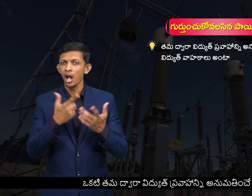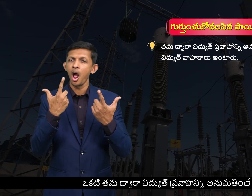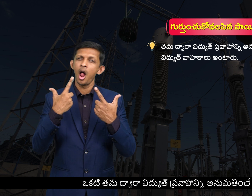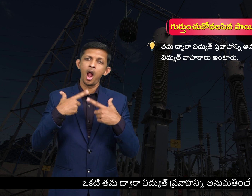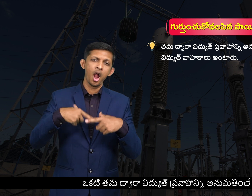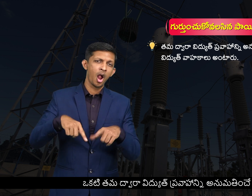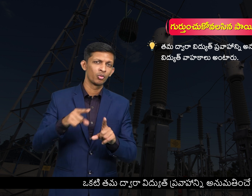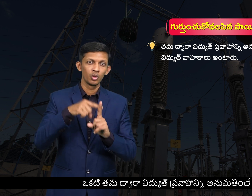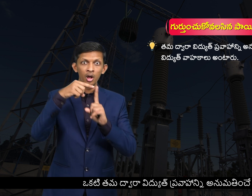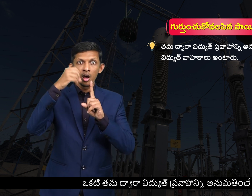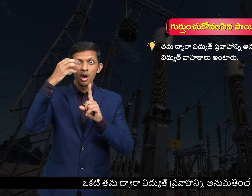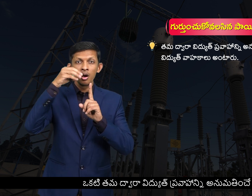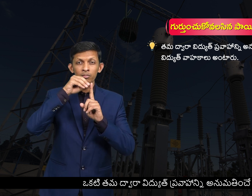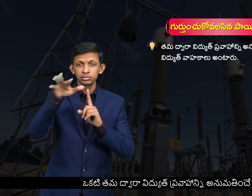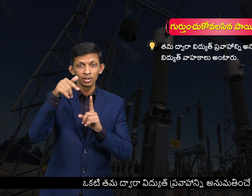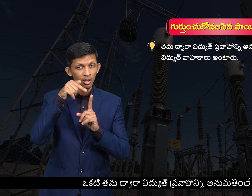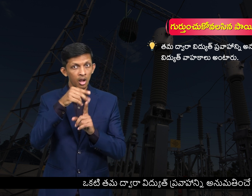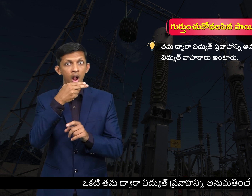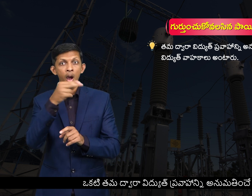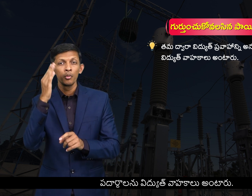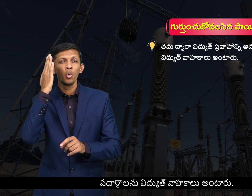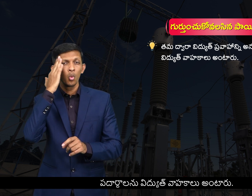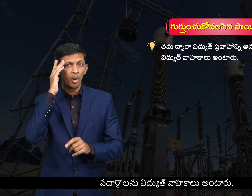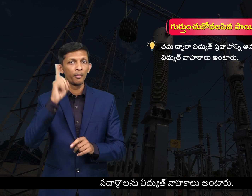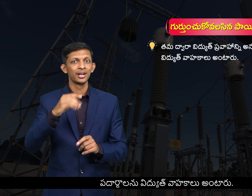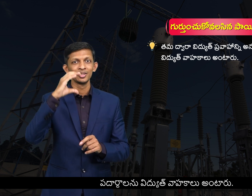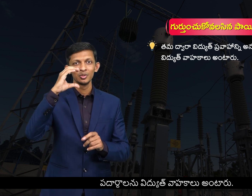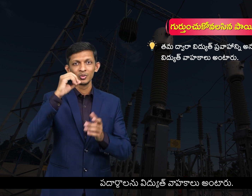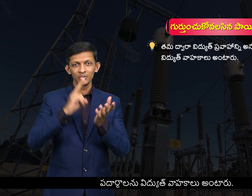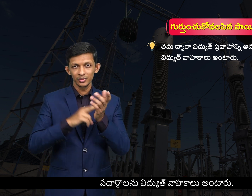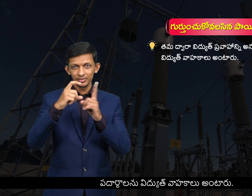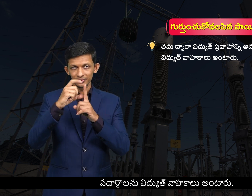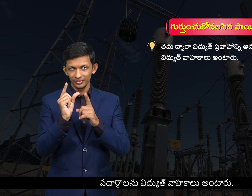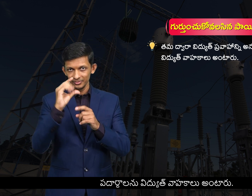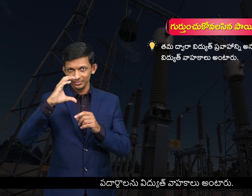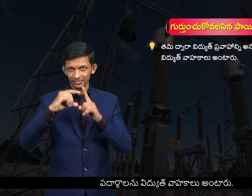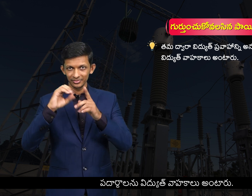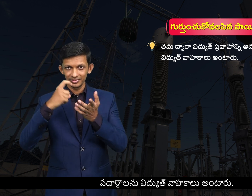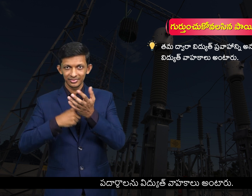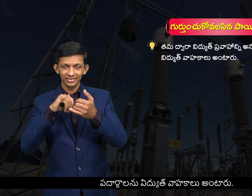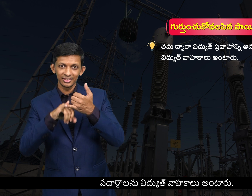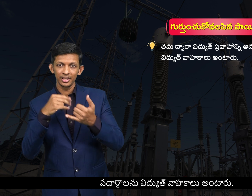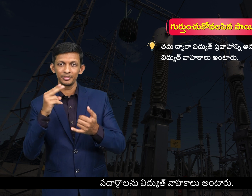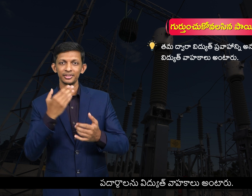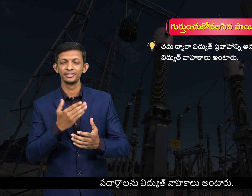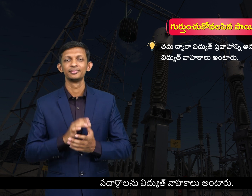1. తమ ద్వారా విద్యుత్ ప్రవాహాన్ని అనుమతించే పదార్థాలను విద్యుత్ వాహకాలు అంటారు.